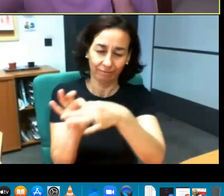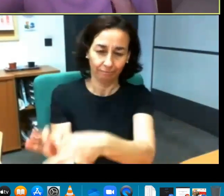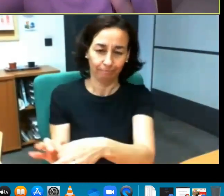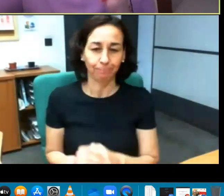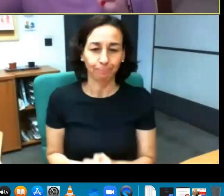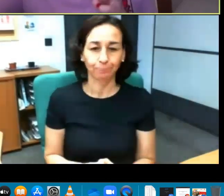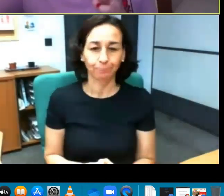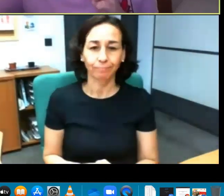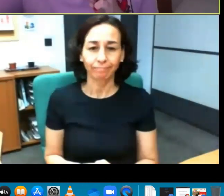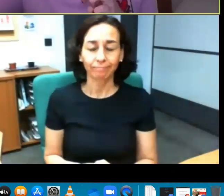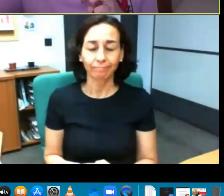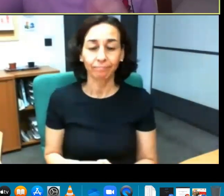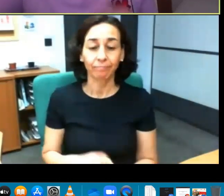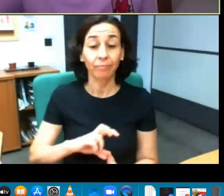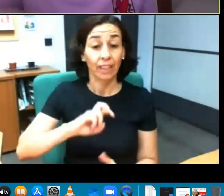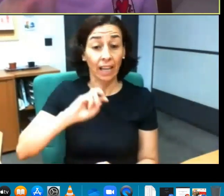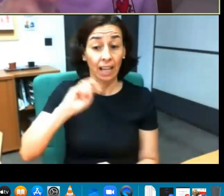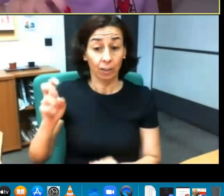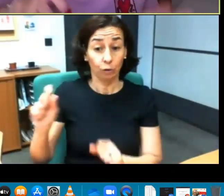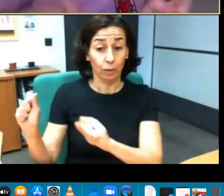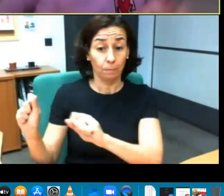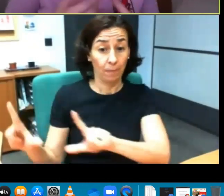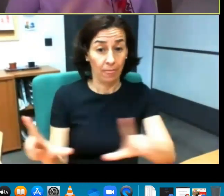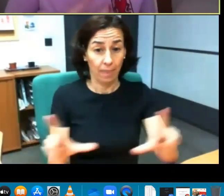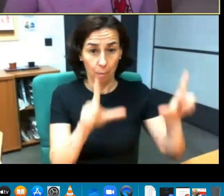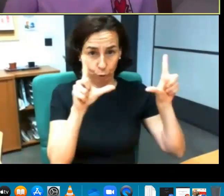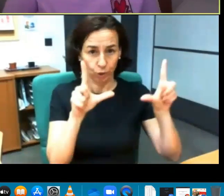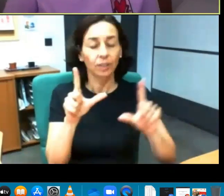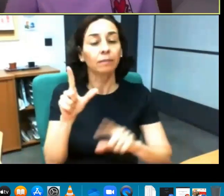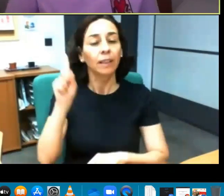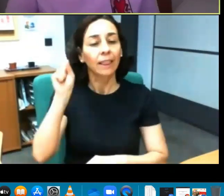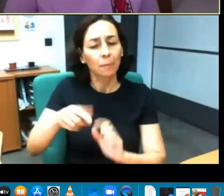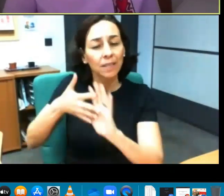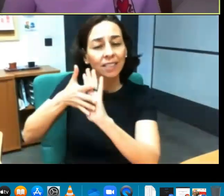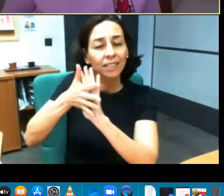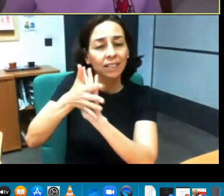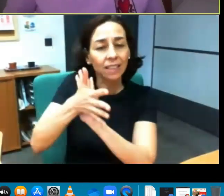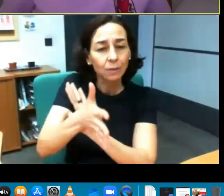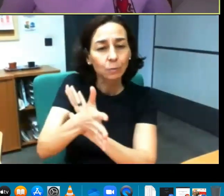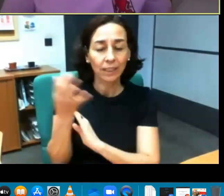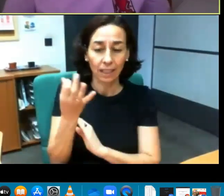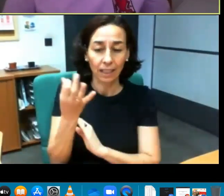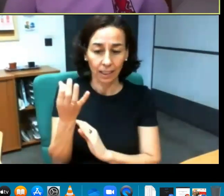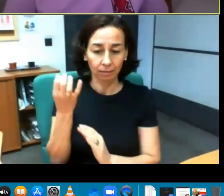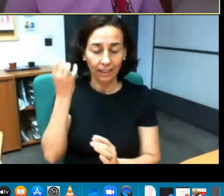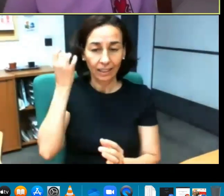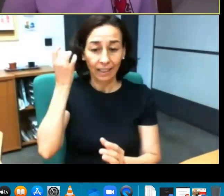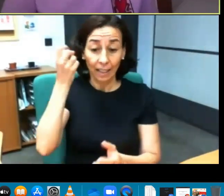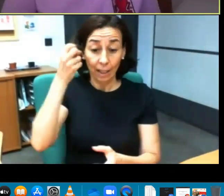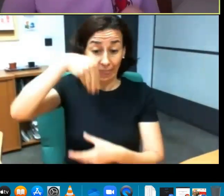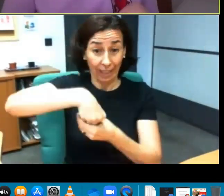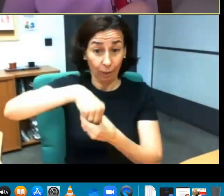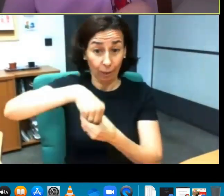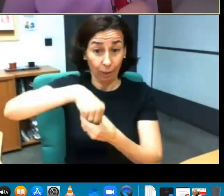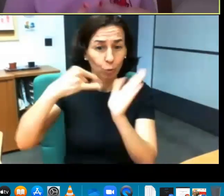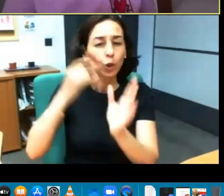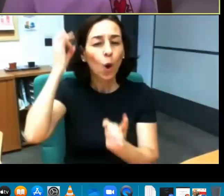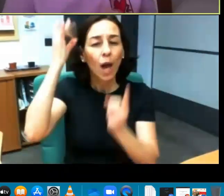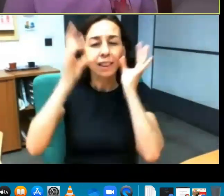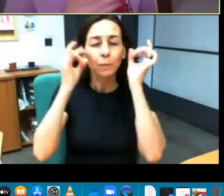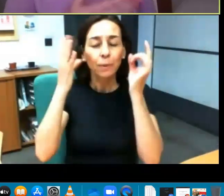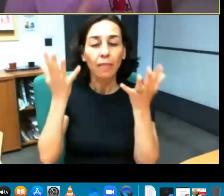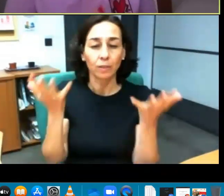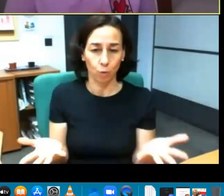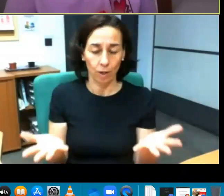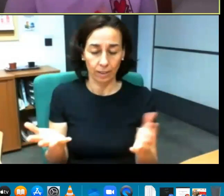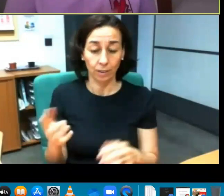continuación, en la siguiente diapositiva, se explican cuáles son las actividades que componen el proyecto. Nosotros tenemos, tanto